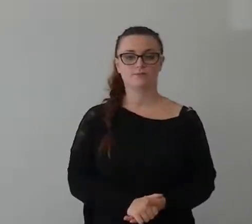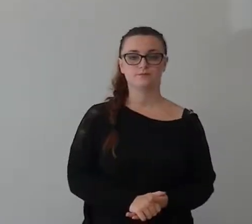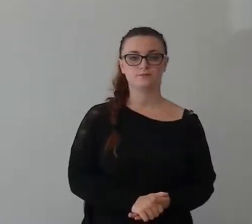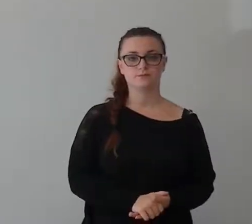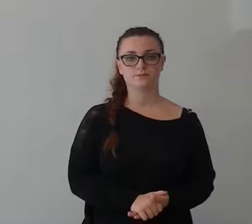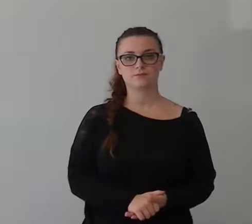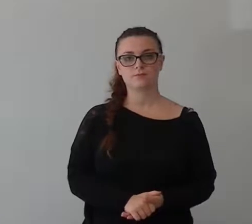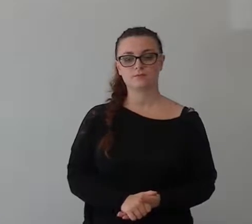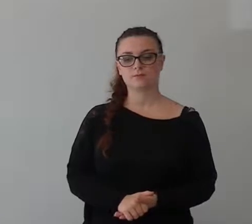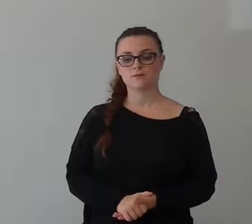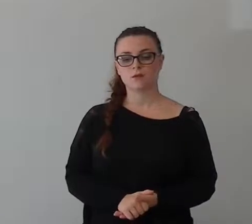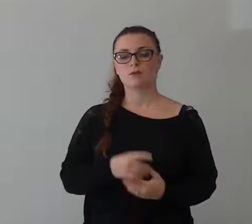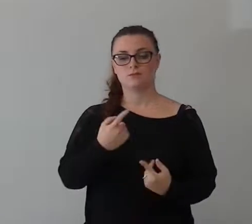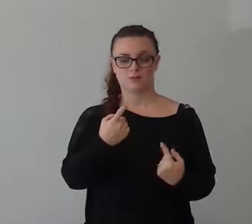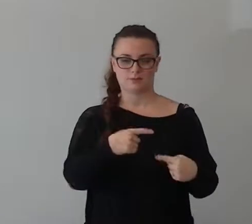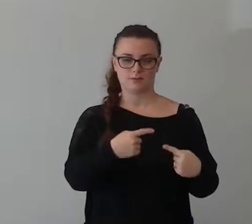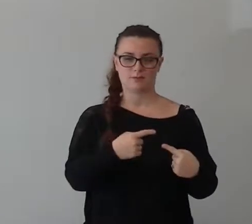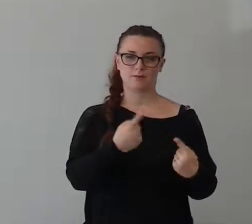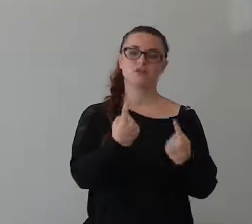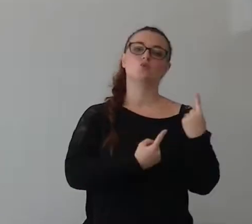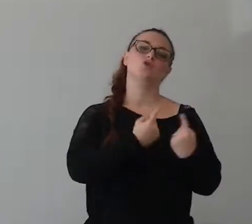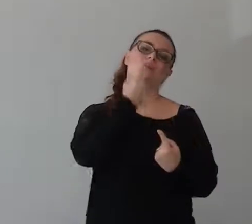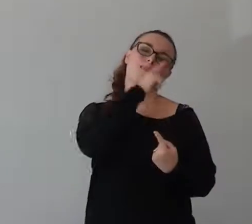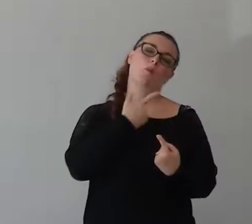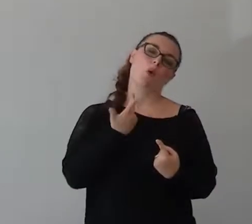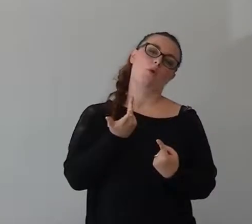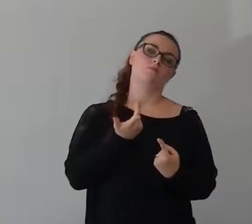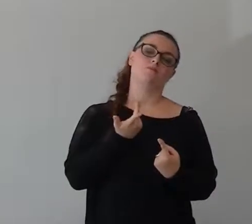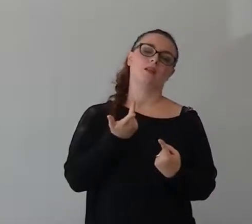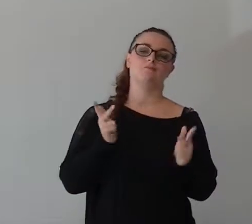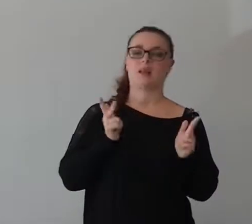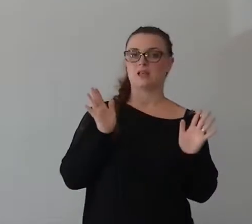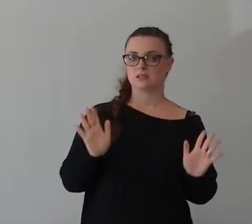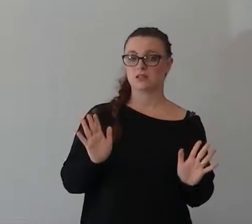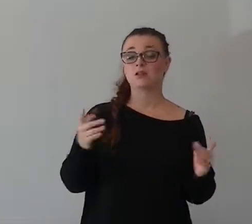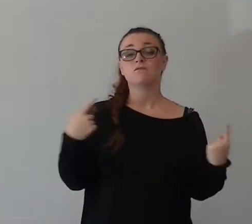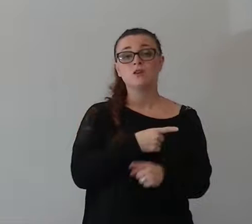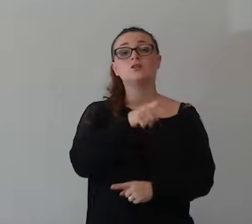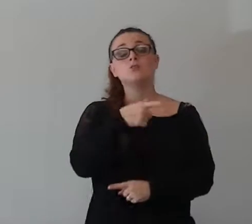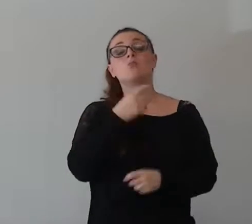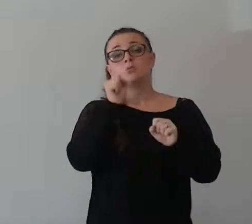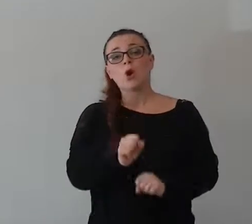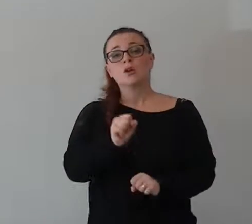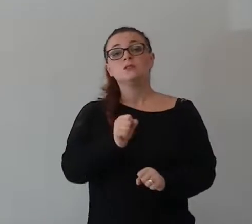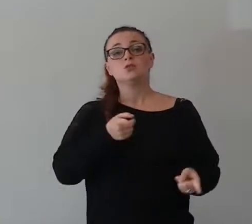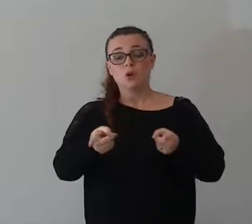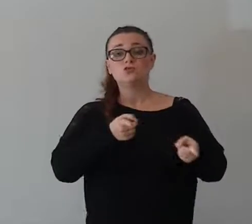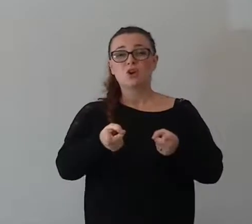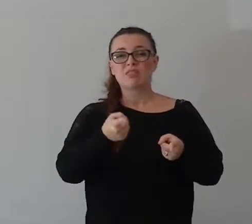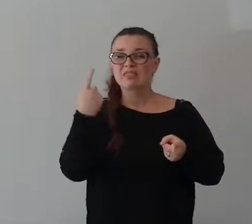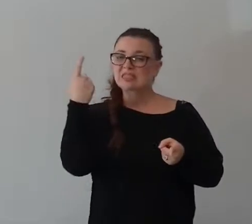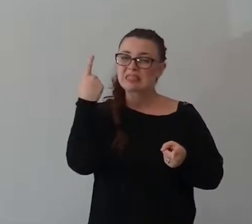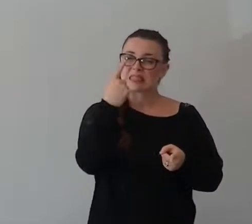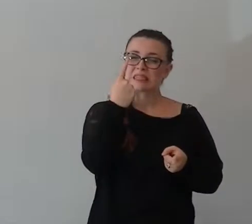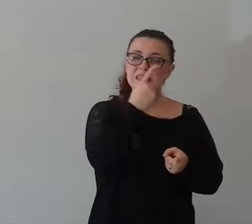l'altra situazione, questa situazione di benessere, oppure puoi trovarti una situazione di malessere. Stai attraversando un momento buio della